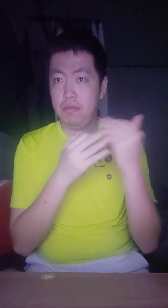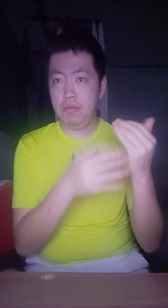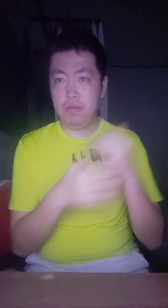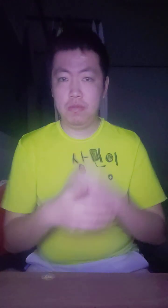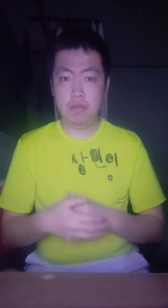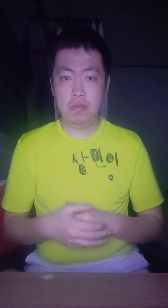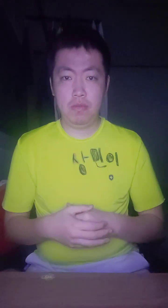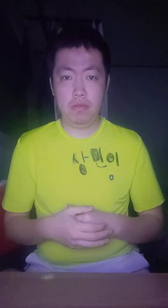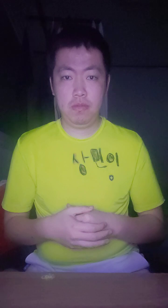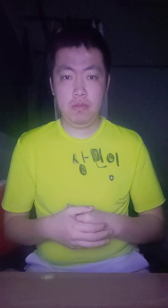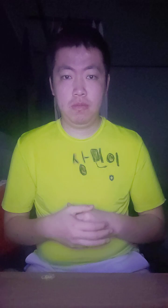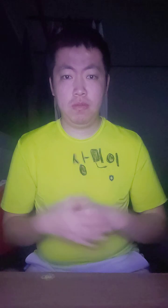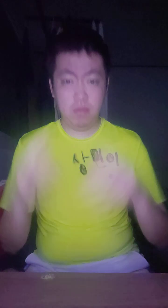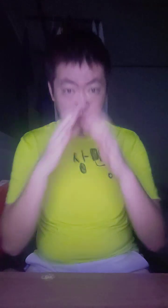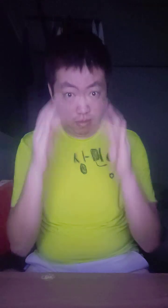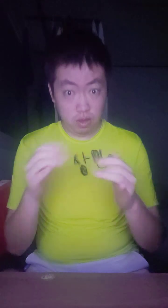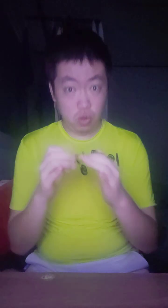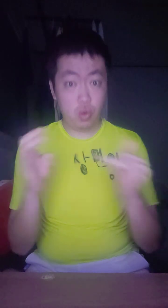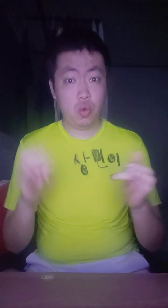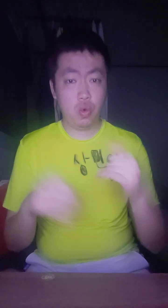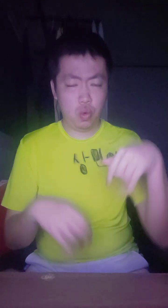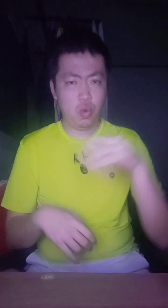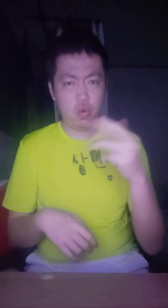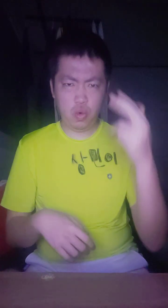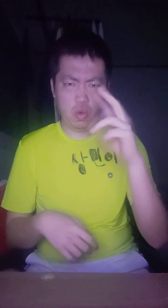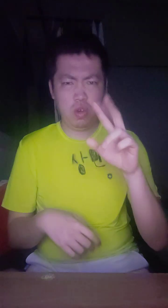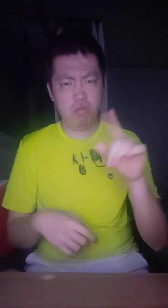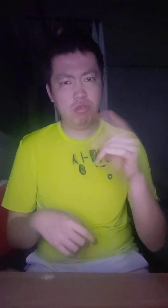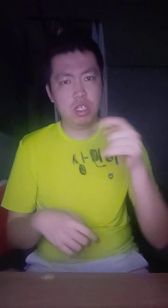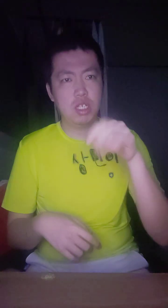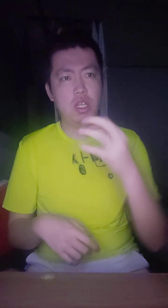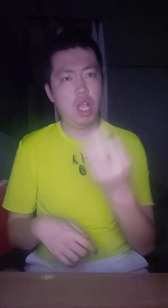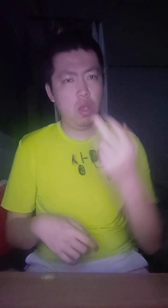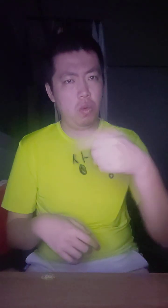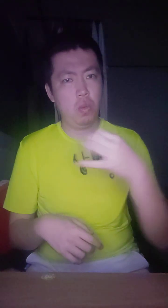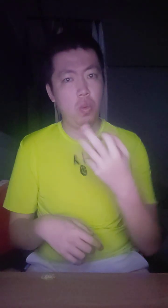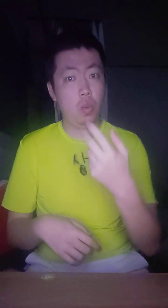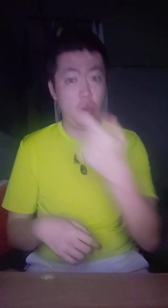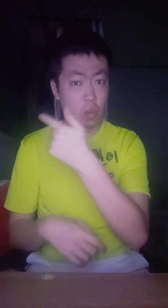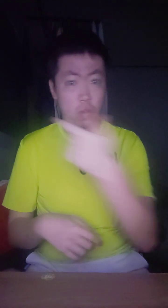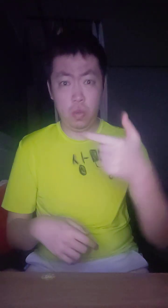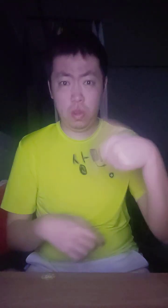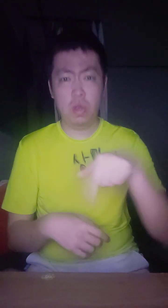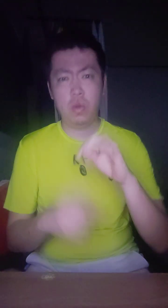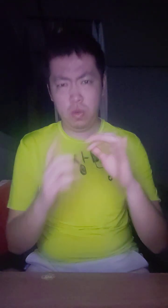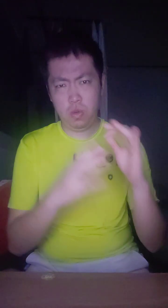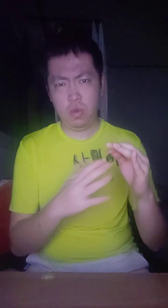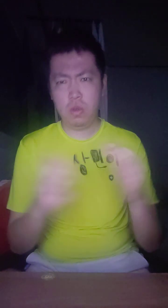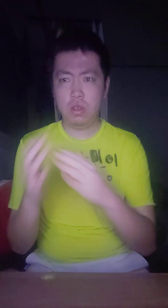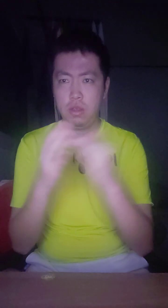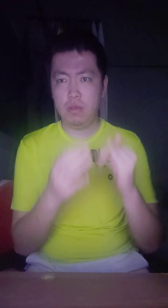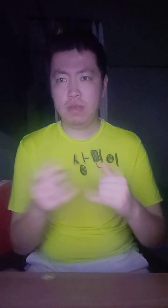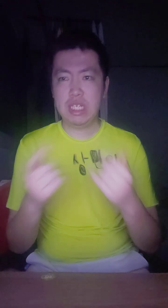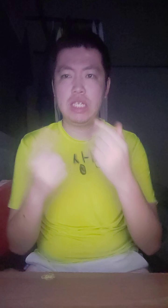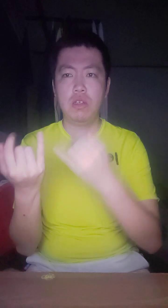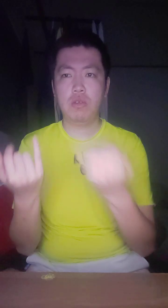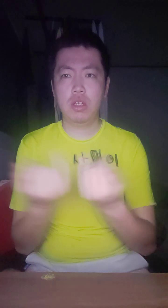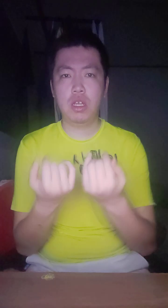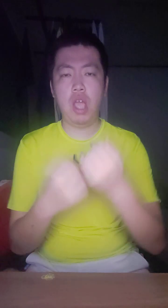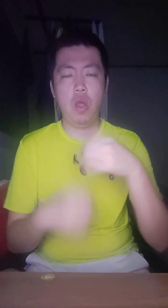접수됐습니다. 경찰 수사 결과 휴대전화 주인은 학교에 사무용품을 납품하고 관리하는 업체 직원인